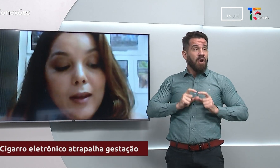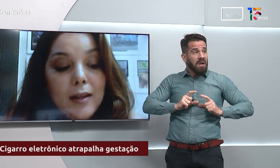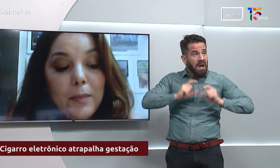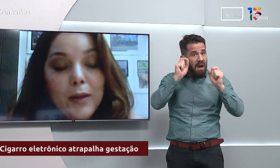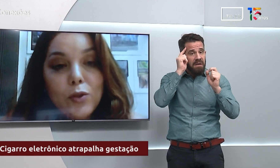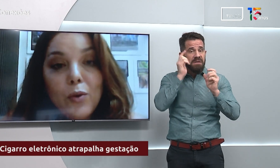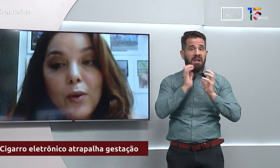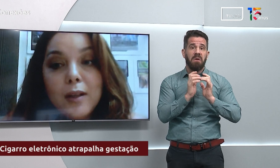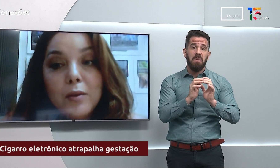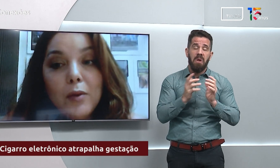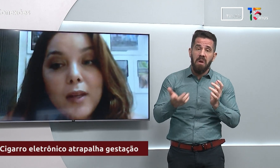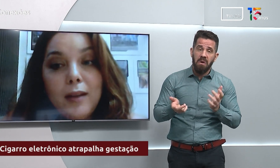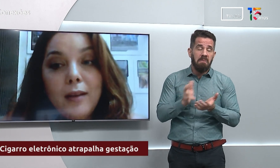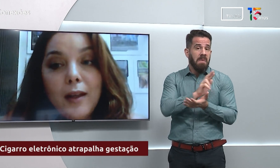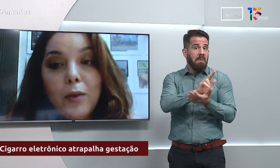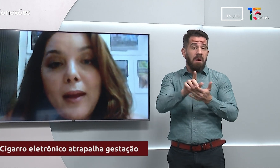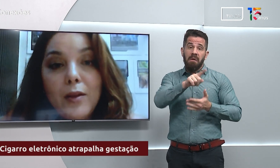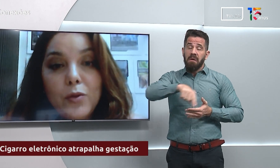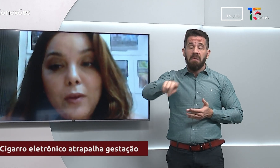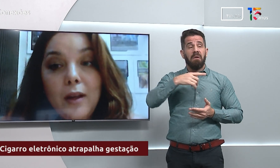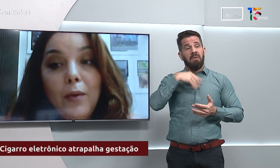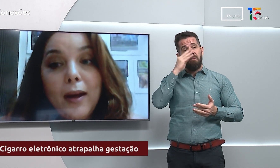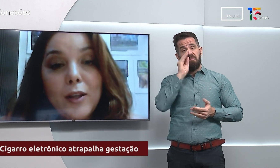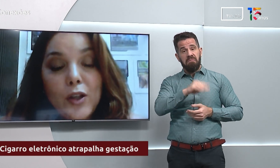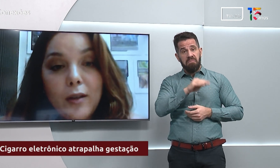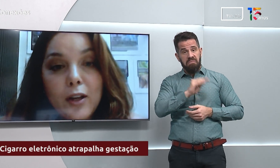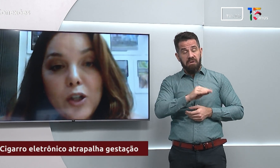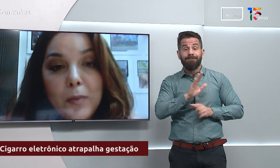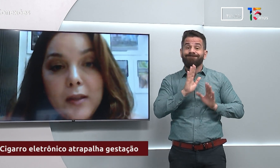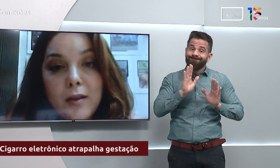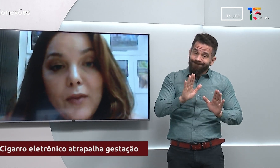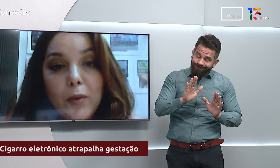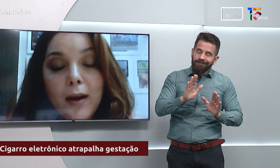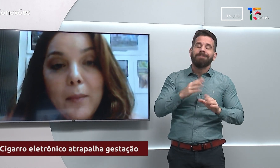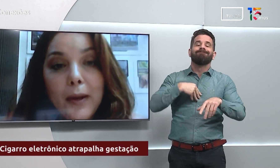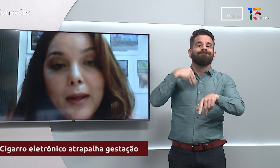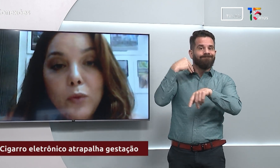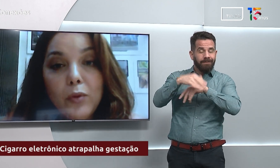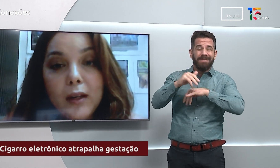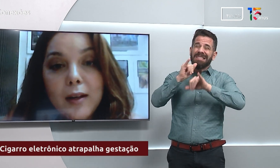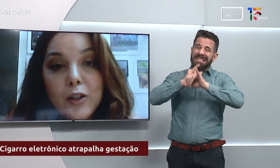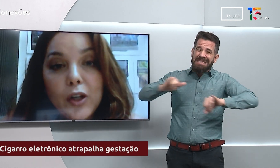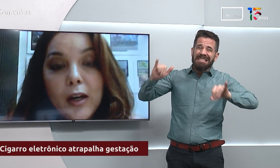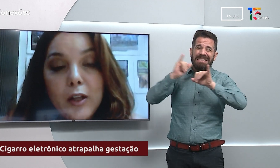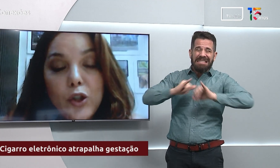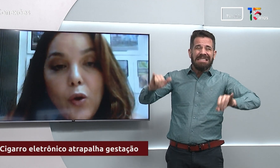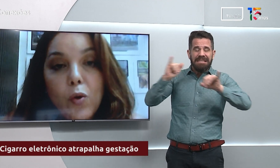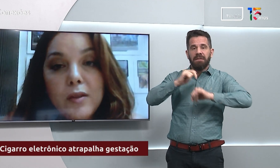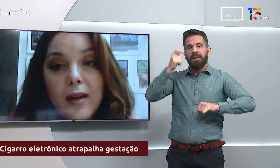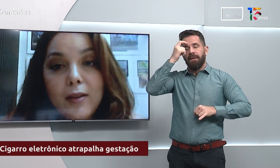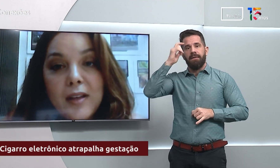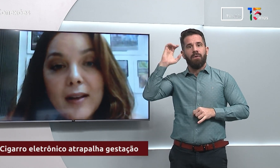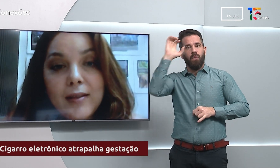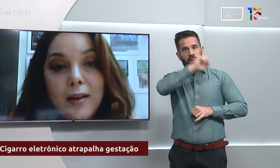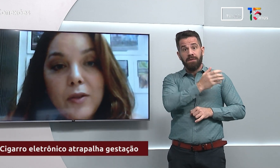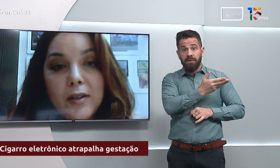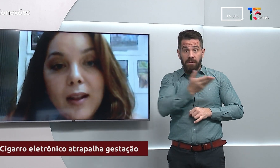gestantes, mas que no futuro podem engravidar e elas estão danificando o pulmão com substâncias que são